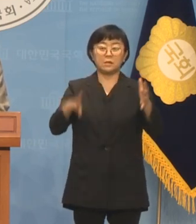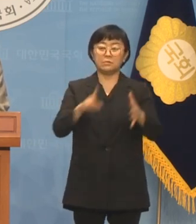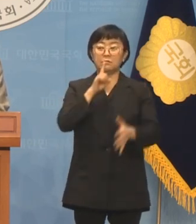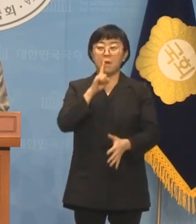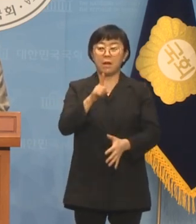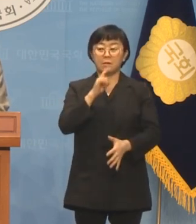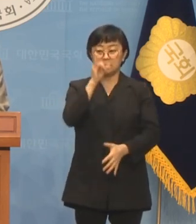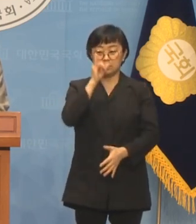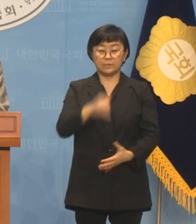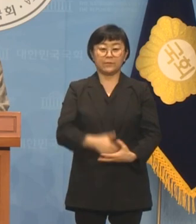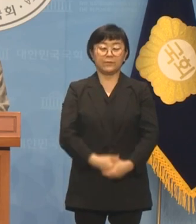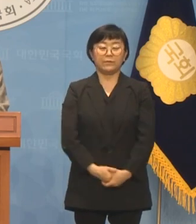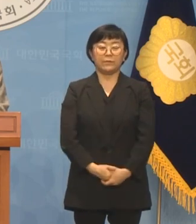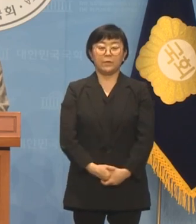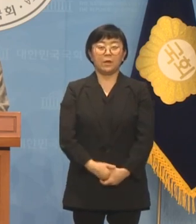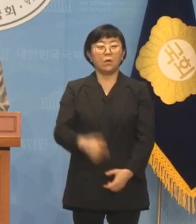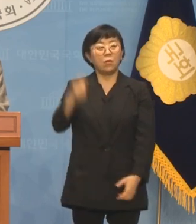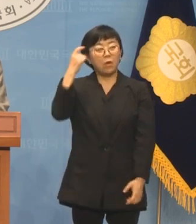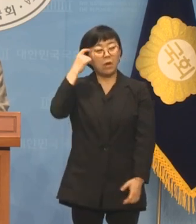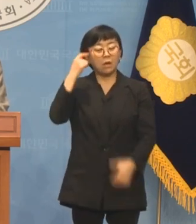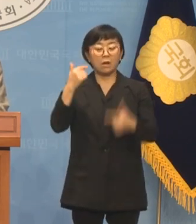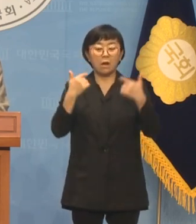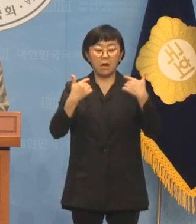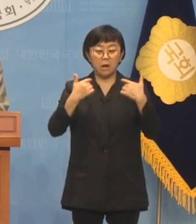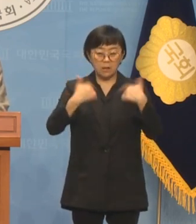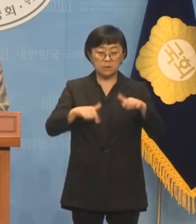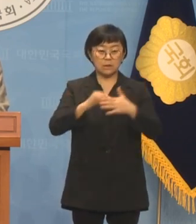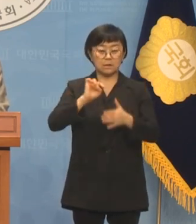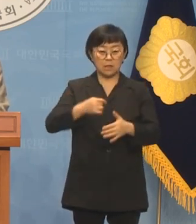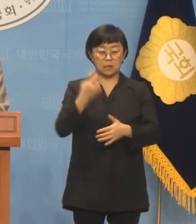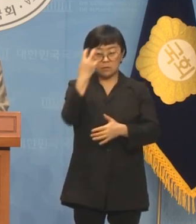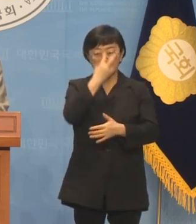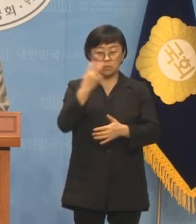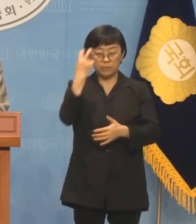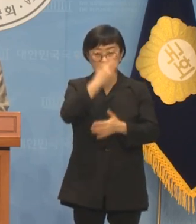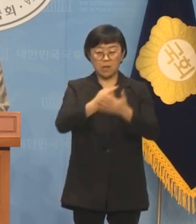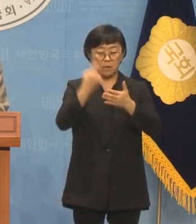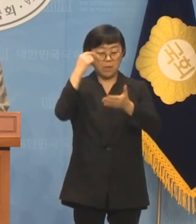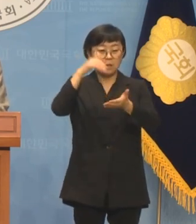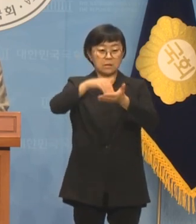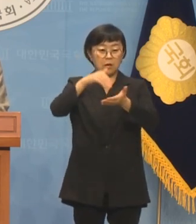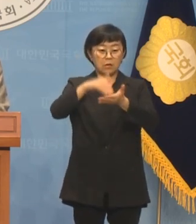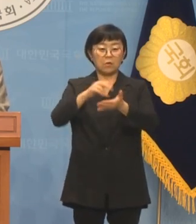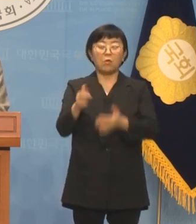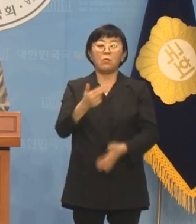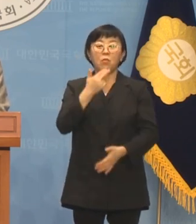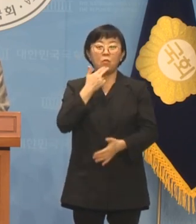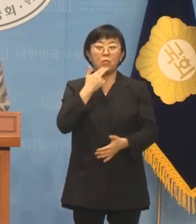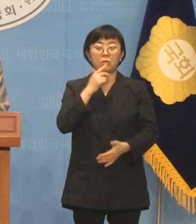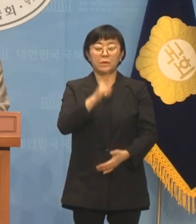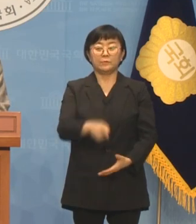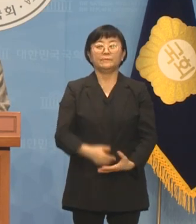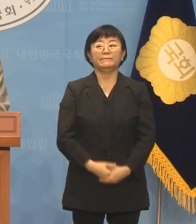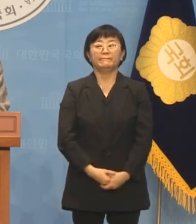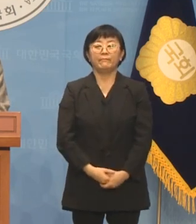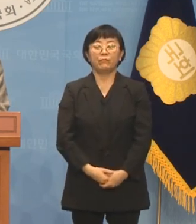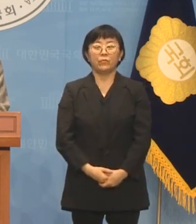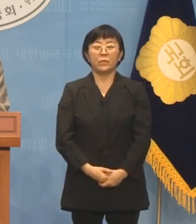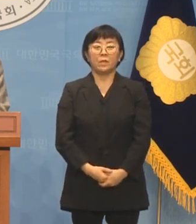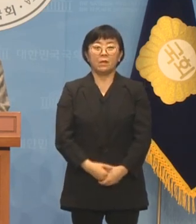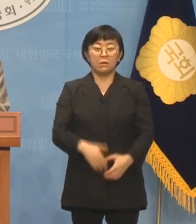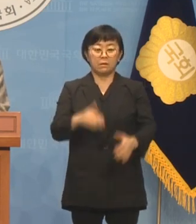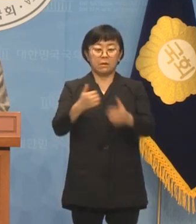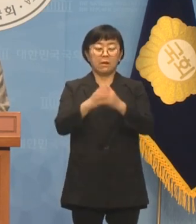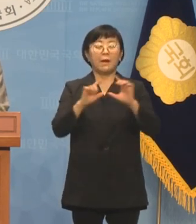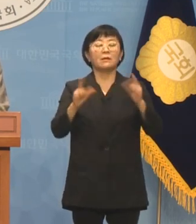분 아니십니까? 왜 언제나 자기 성찰은 상식적인 이들의 몫이어야 하는 것입니까? 물론 그렇게